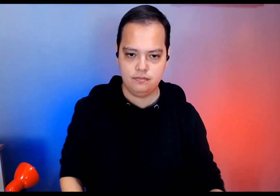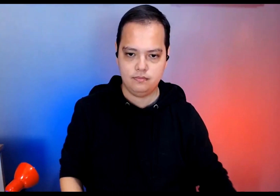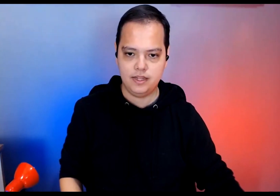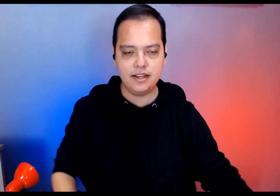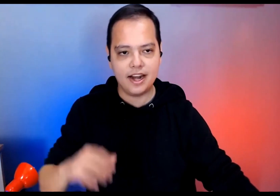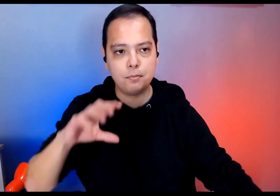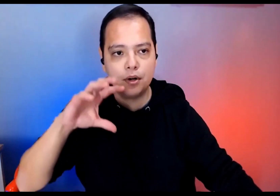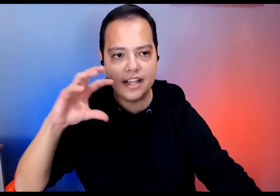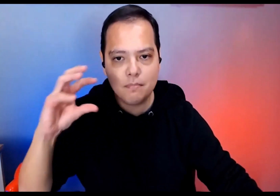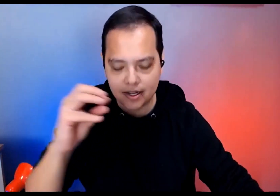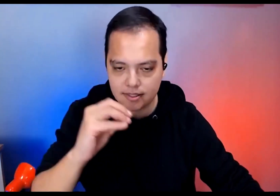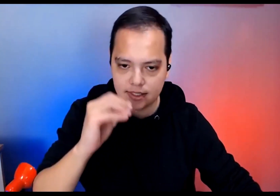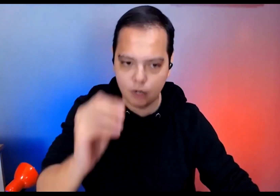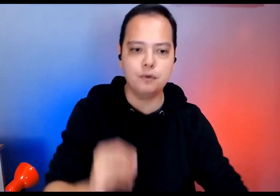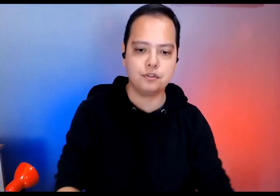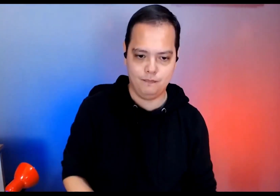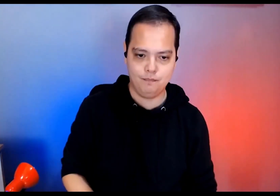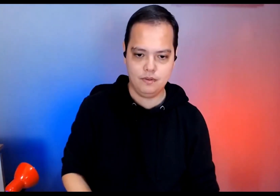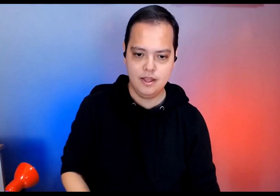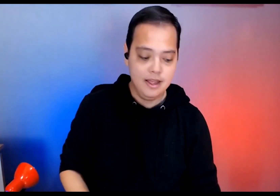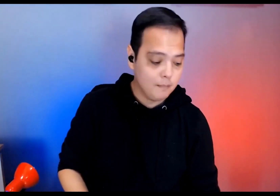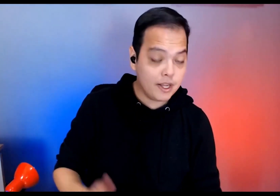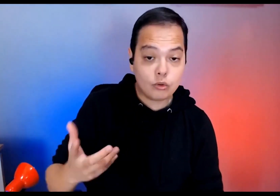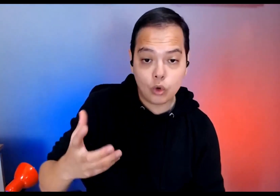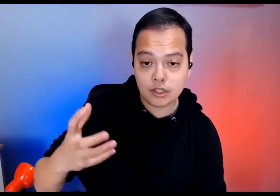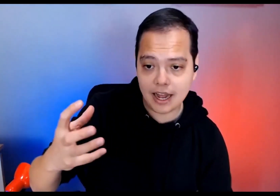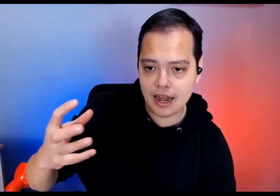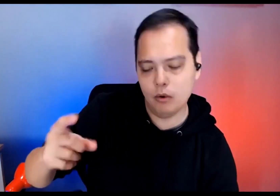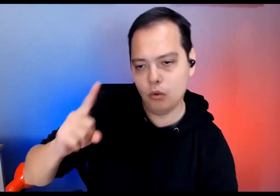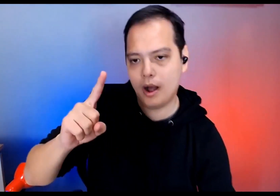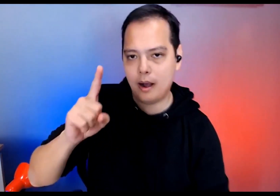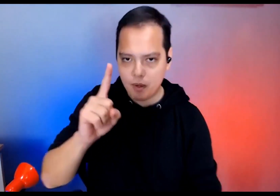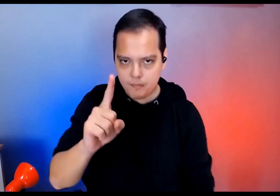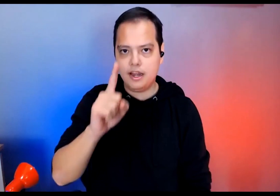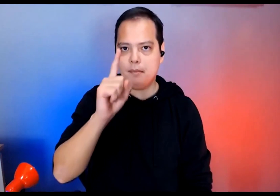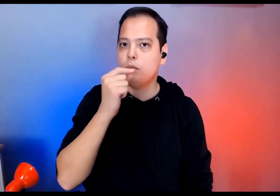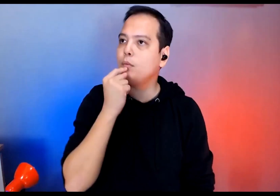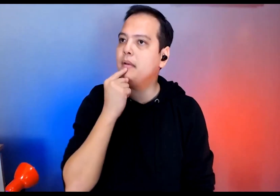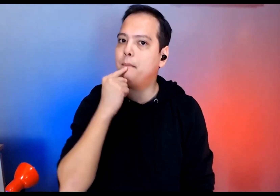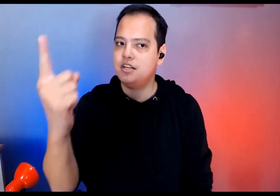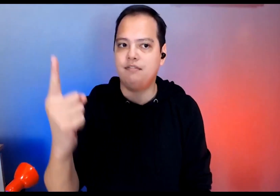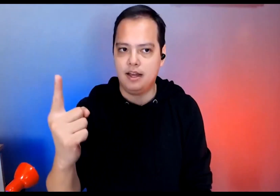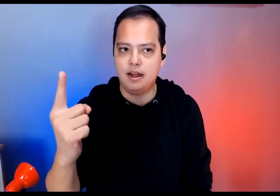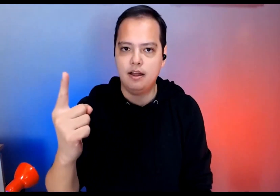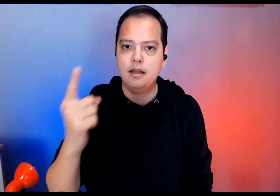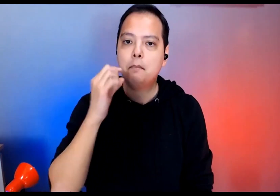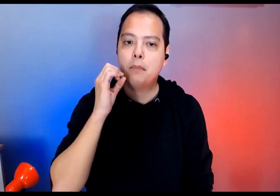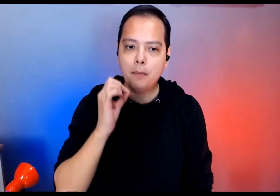Ele interage por imagens e não por som. Porque o bebê, lembra como que o bebê aprende a falar? Mamãe,